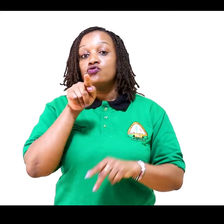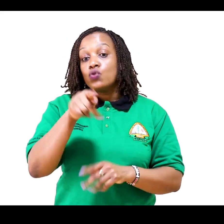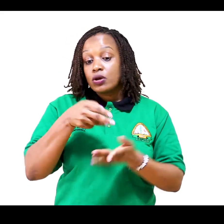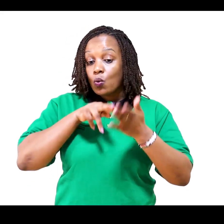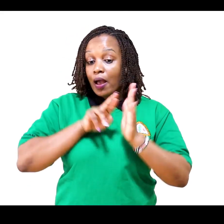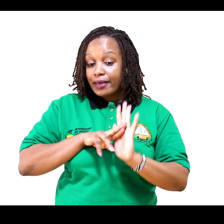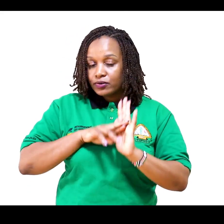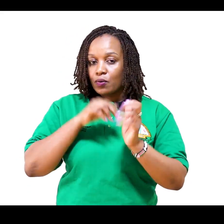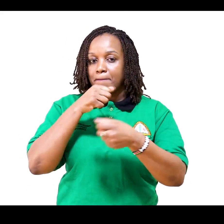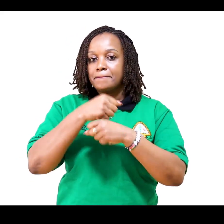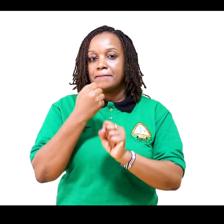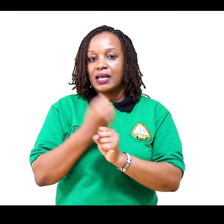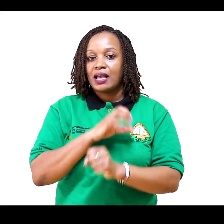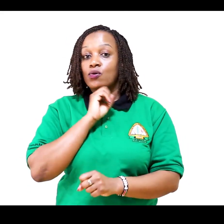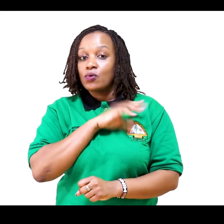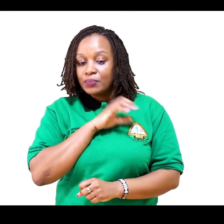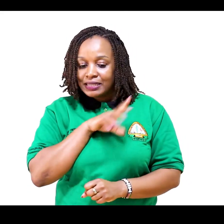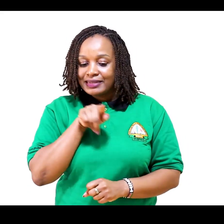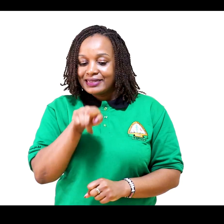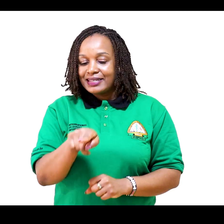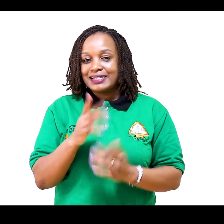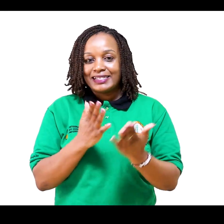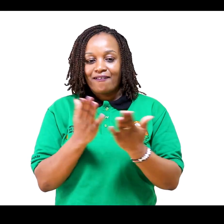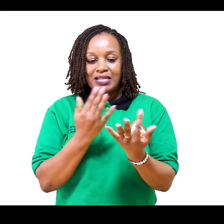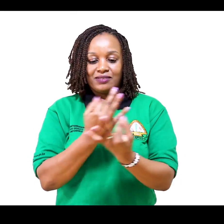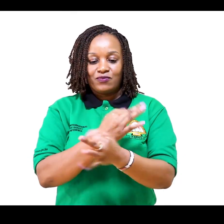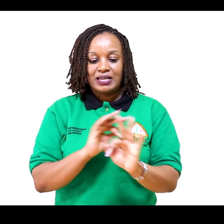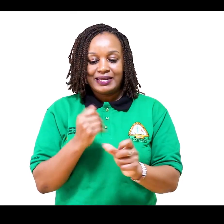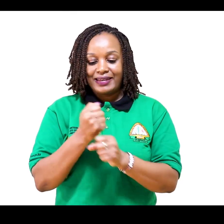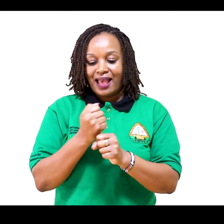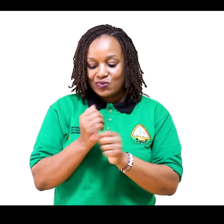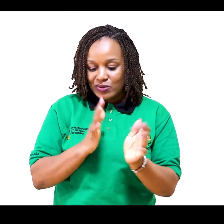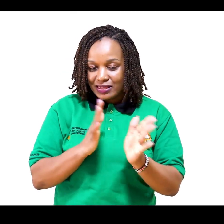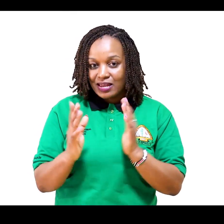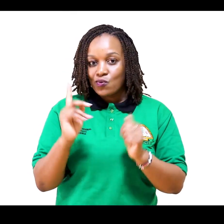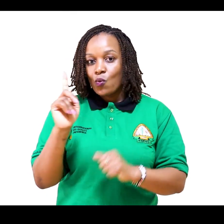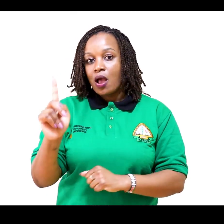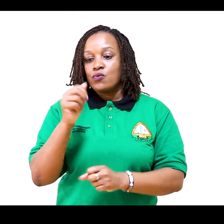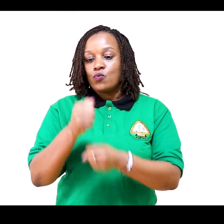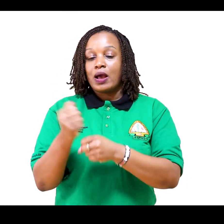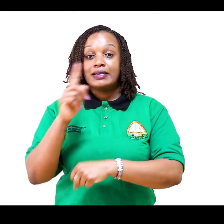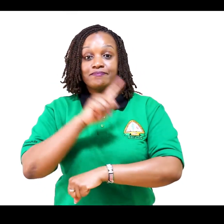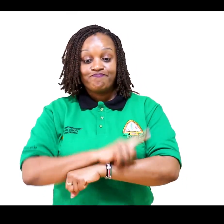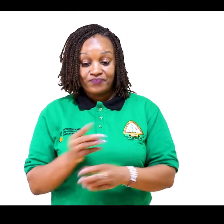kulalamika. Huduma hii haina malipo na inafanywa kwa siku 1 ya kazi. Kwa utatuzi